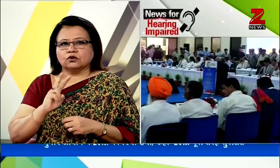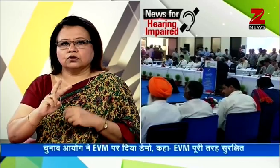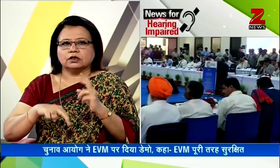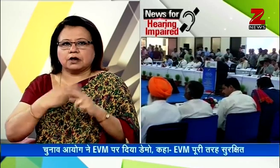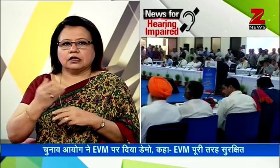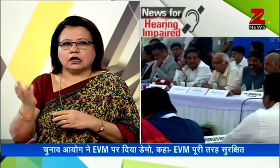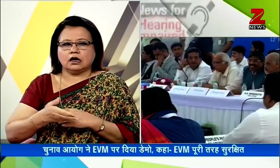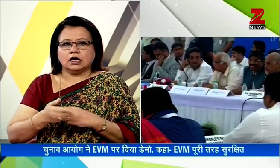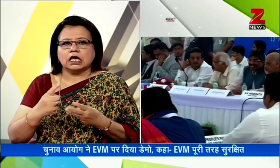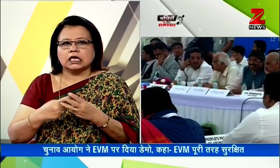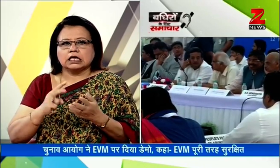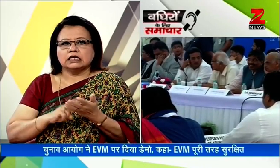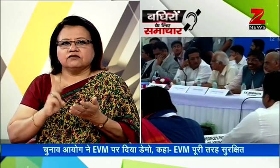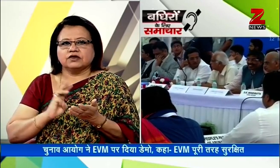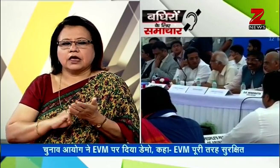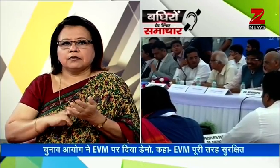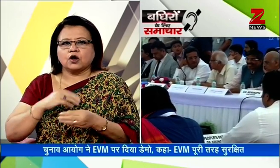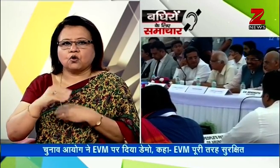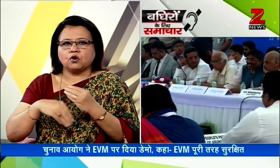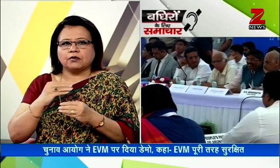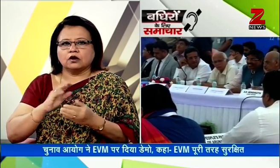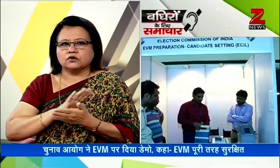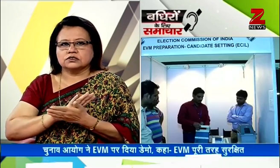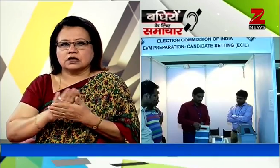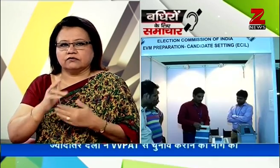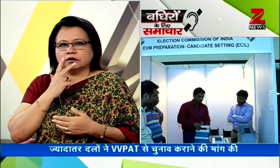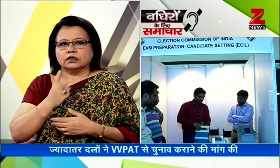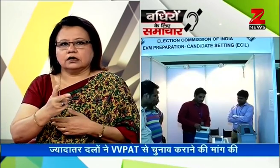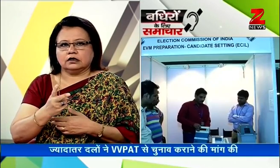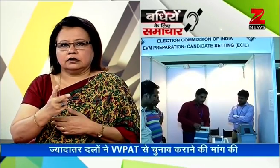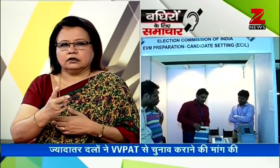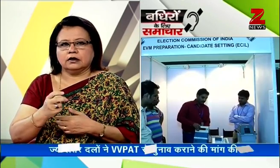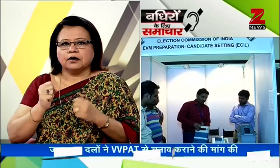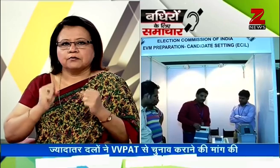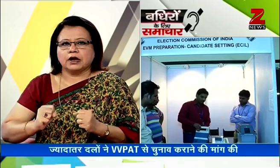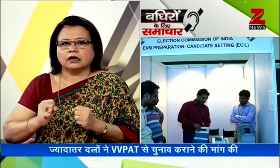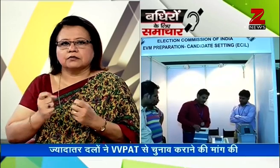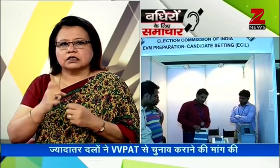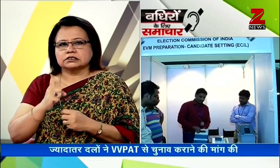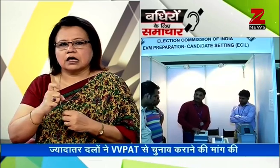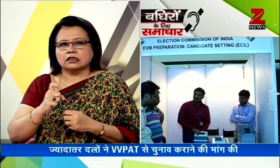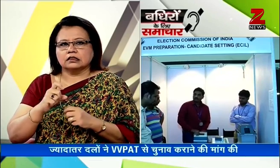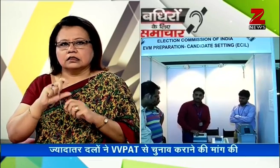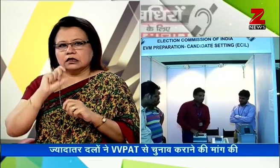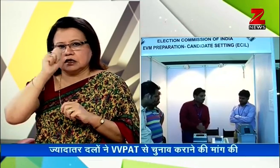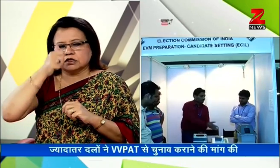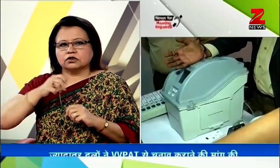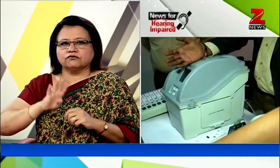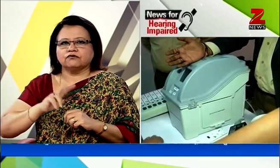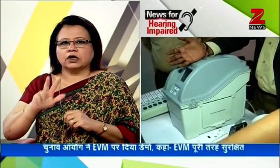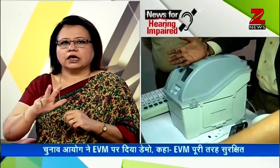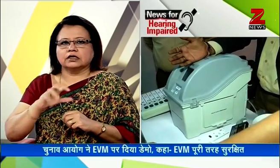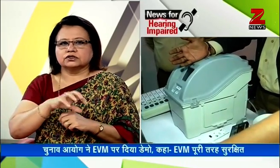दो दिन बाद आए और ईवीएम में गड़बड़ी को साबित करके दिखाएं। बैठक में सात राष्ट्रीय